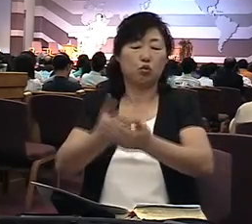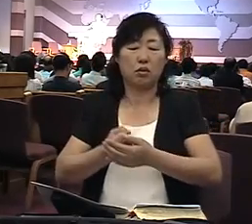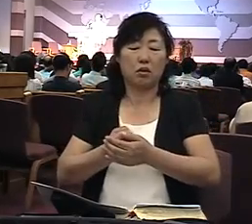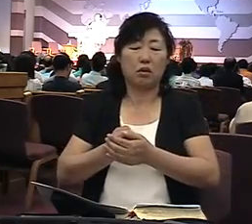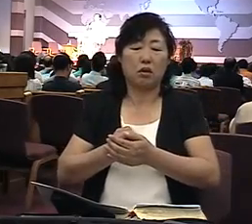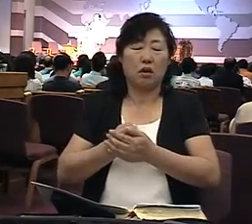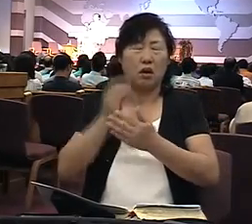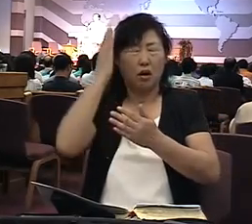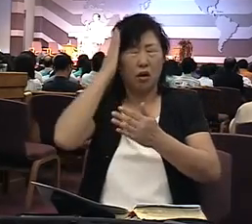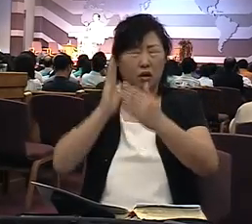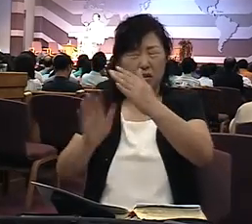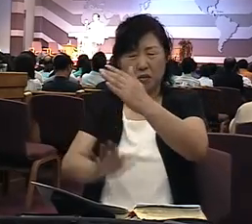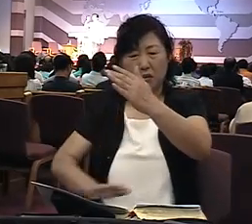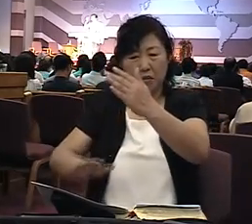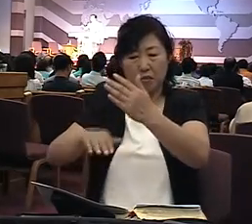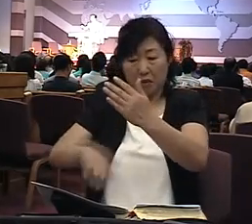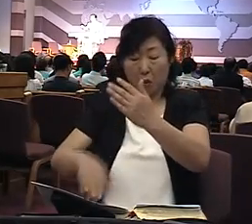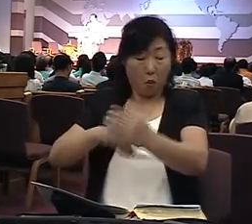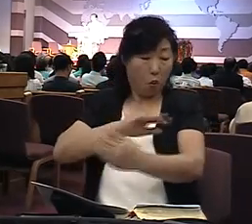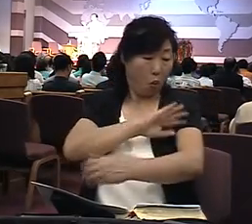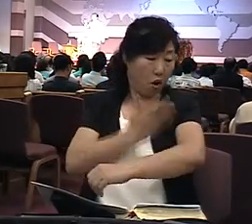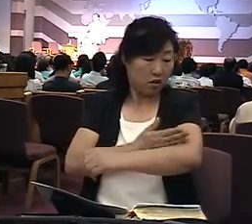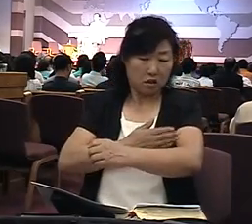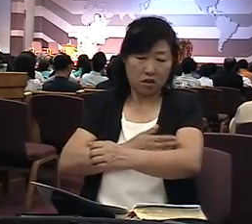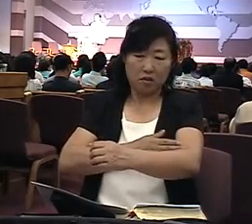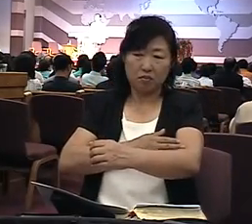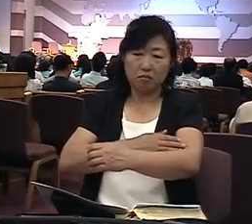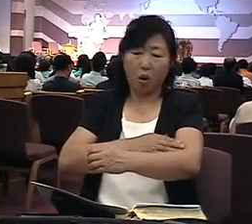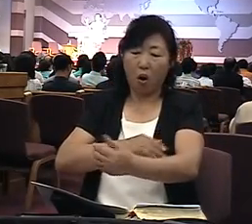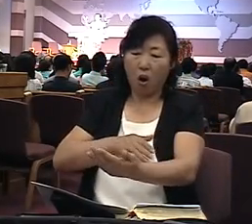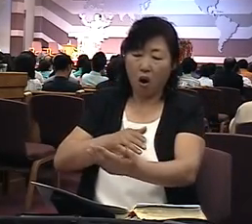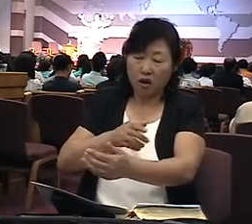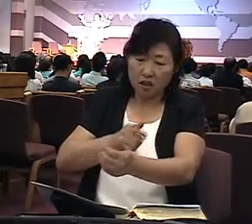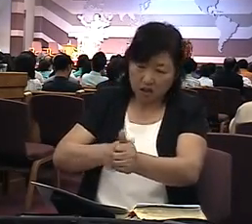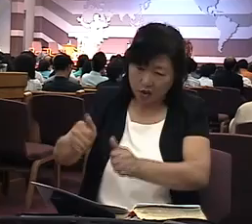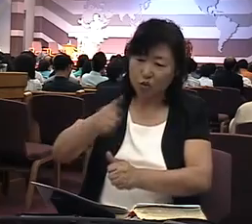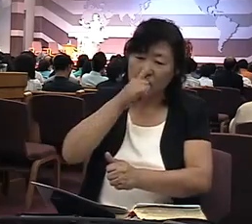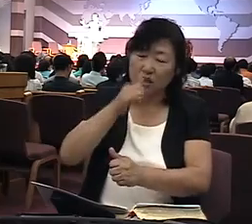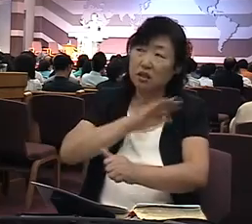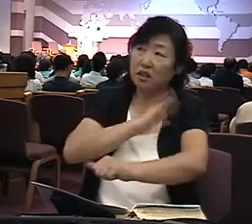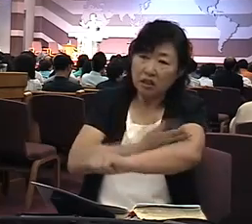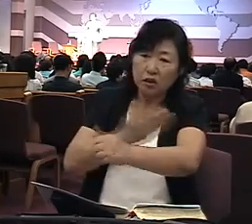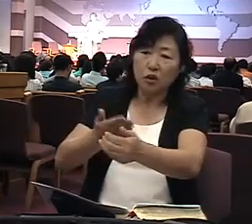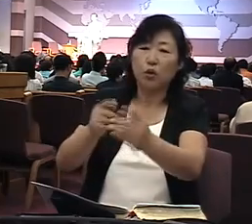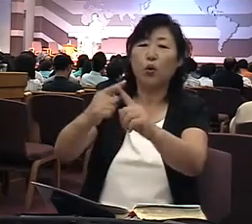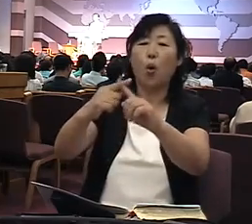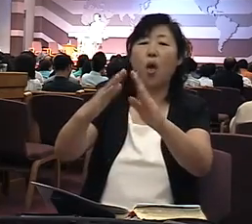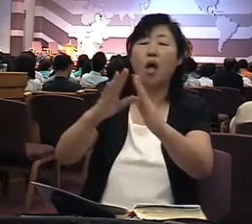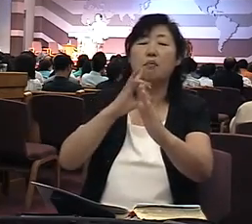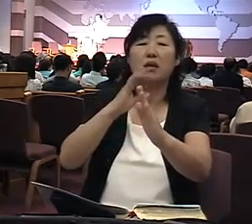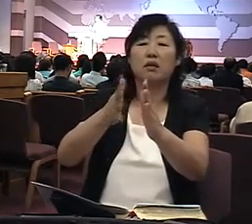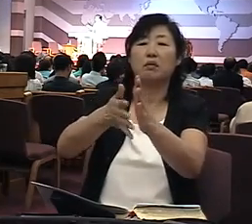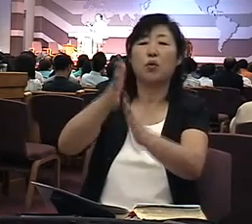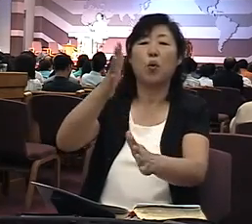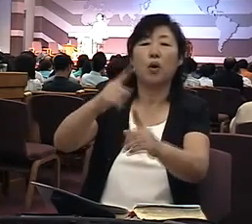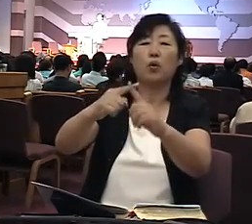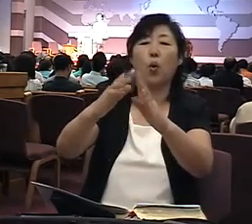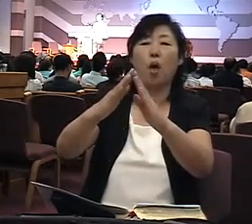음부의 권세를 이길 수 있는 능력을 교회에게만 주셨는데 교회는 빌딩이 아니고 사람들이잖아요. 이 사람들을